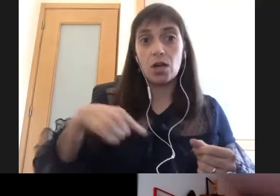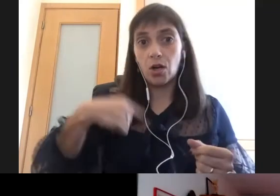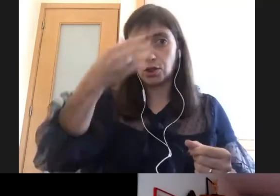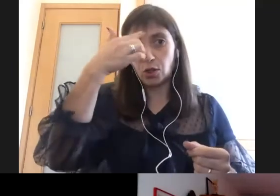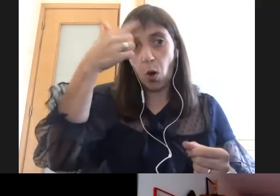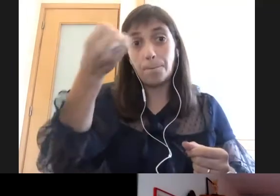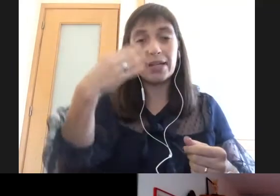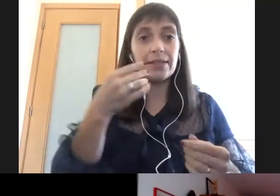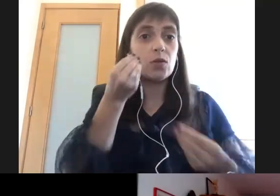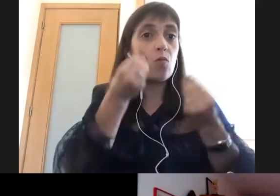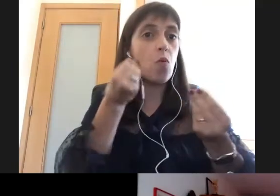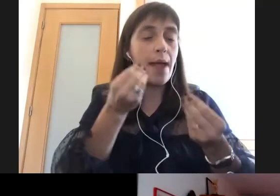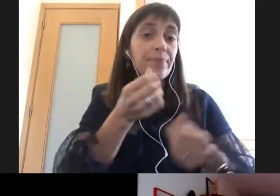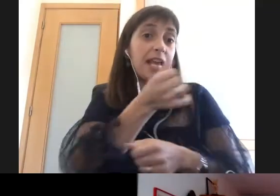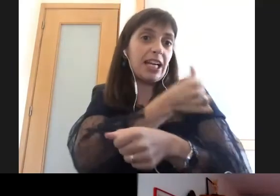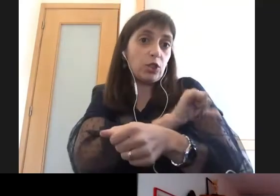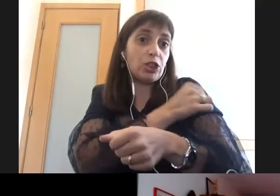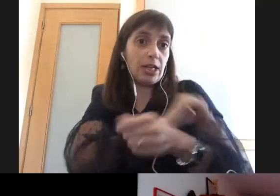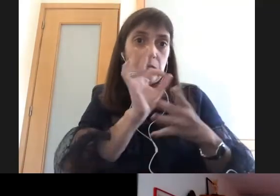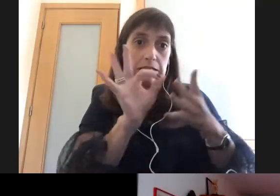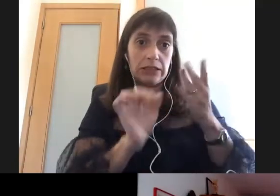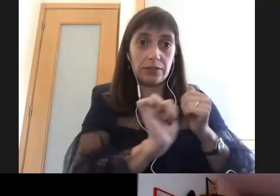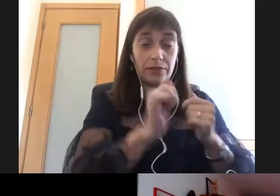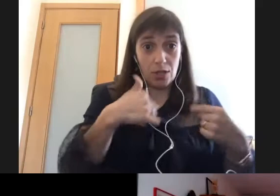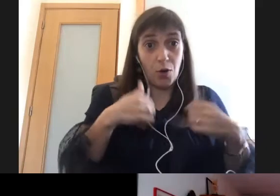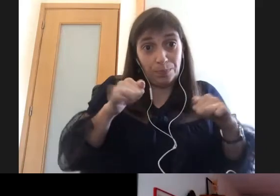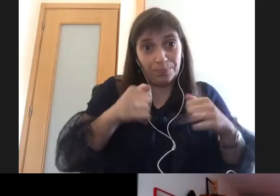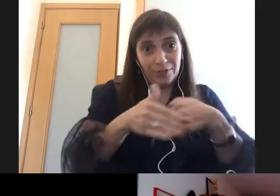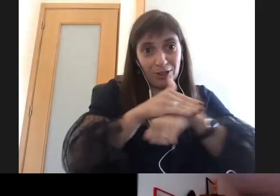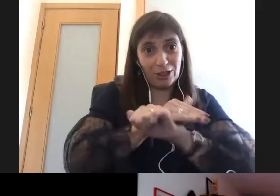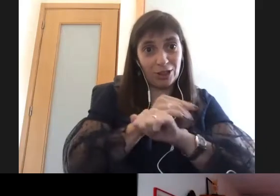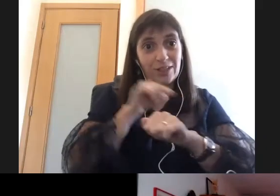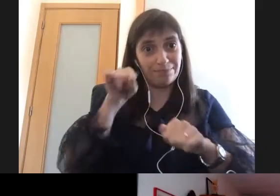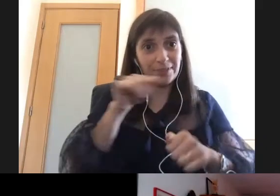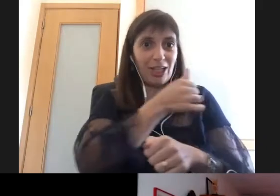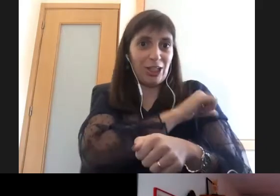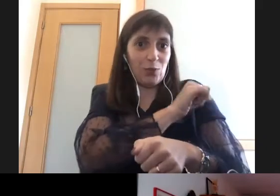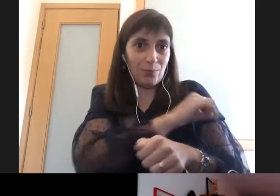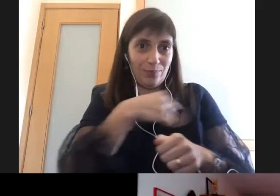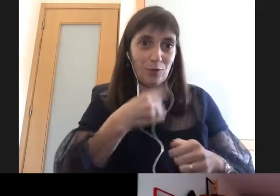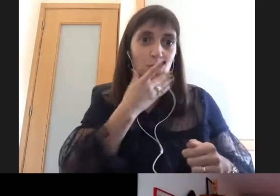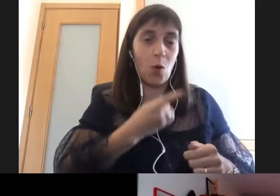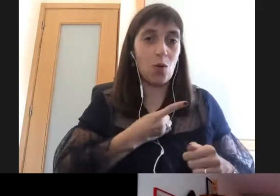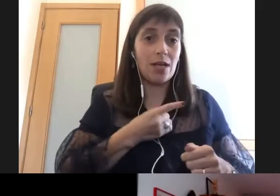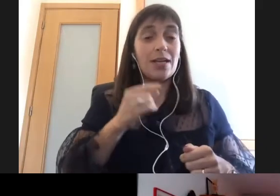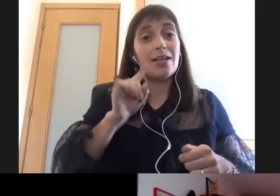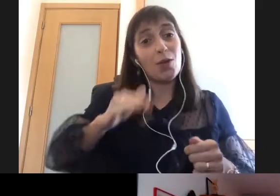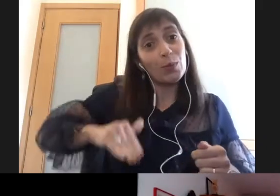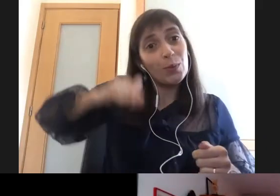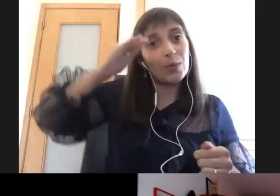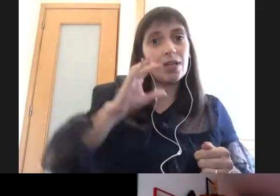Em geral, quando a gente fala do Rio de Janeiro, eu sou carioca, nascido no Rio, é criado em Copacabana.